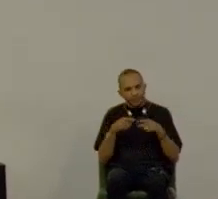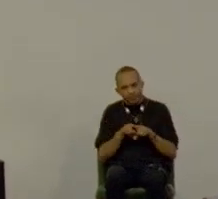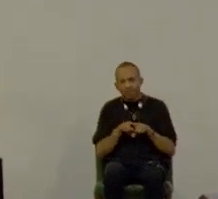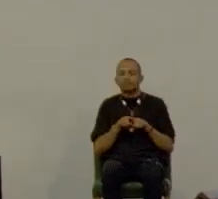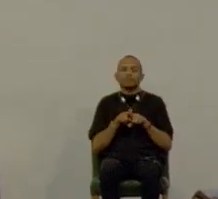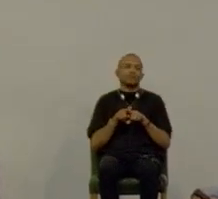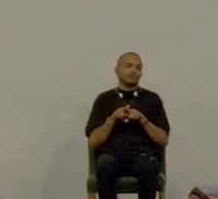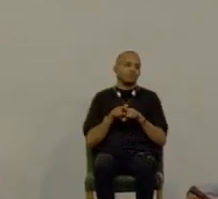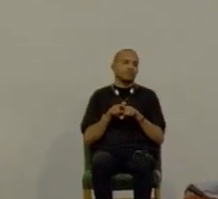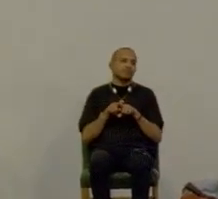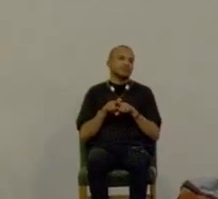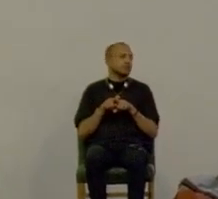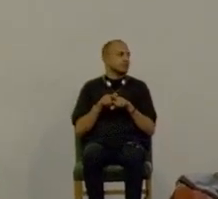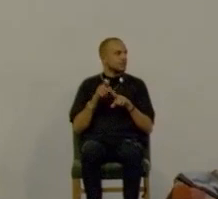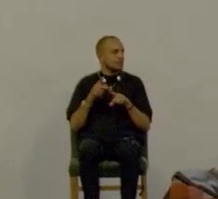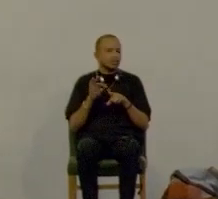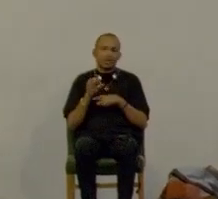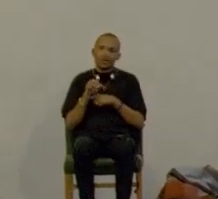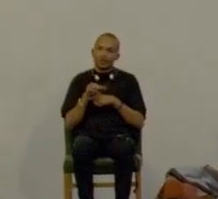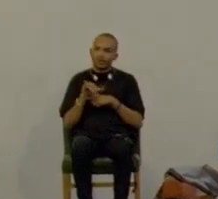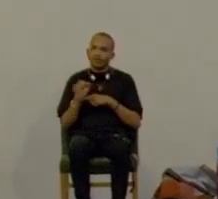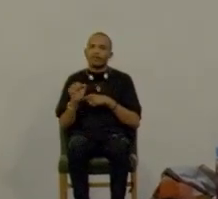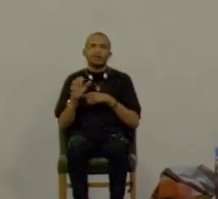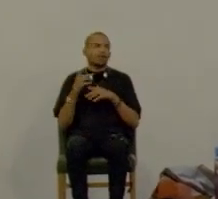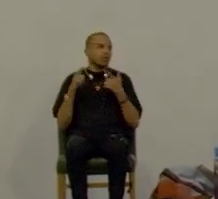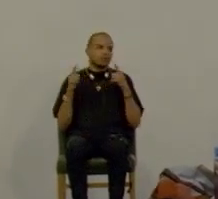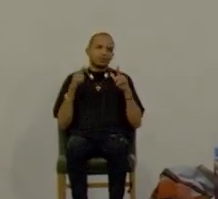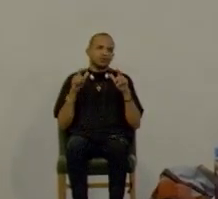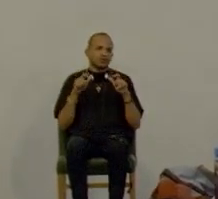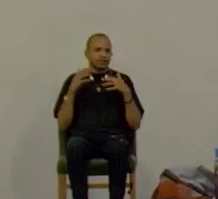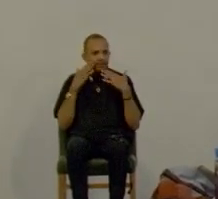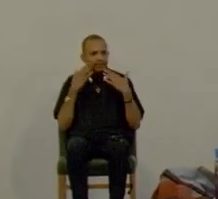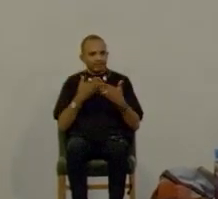alianças aqui no Tomi e tantos outros lugares. E